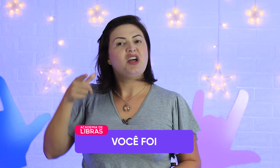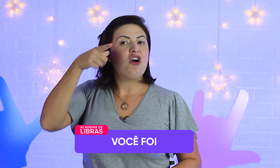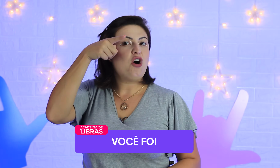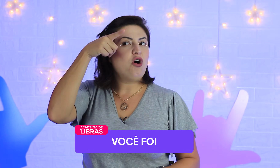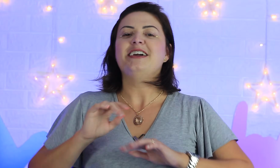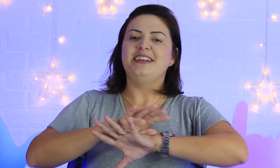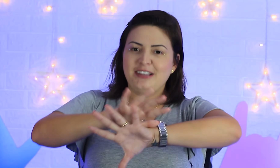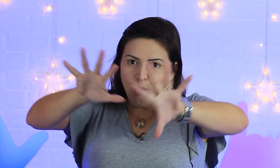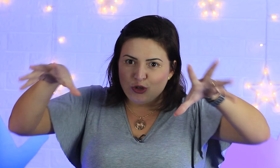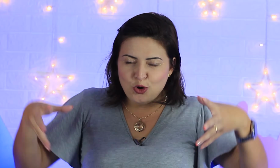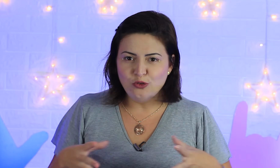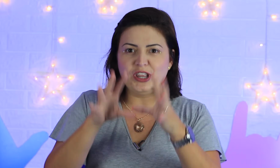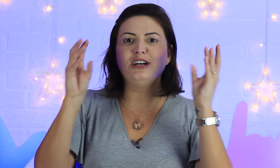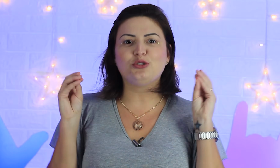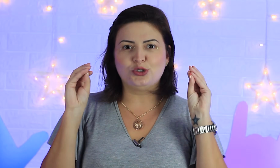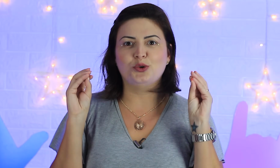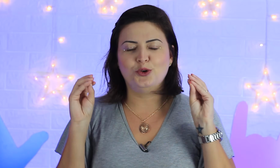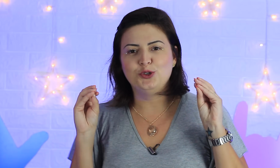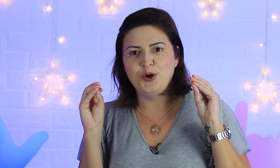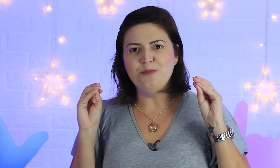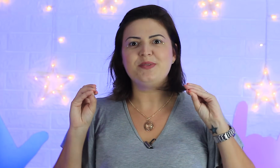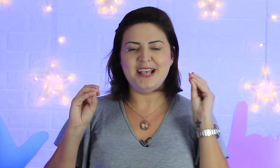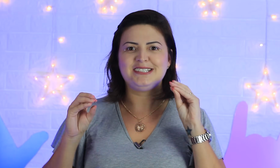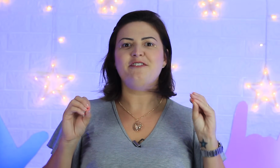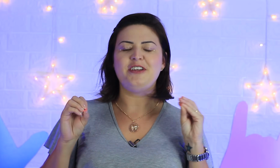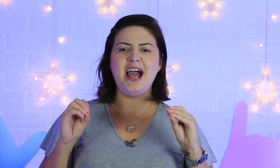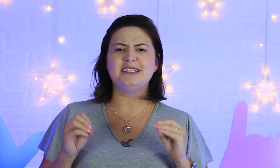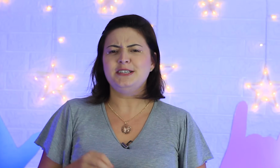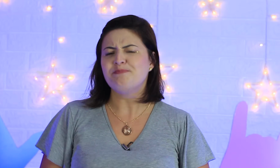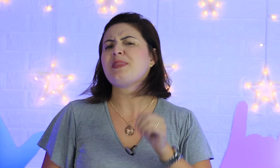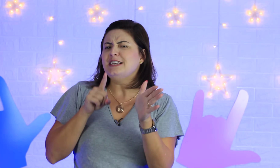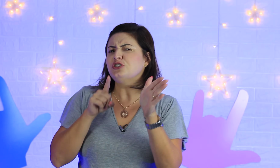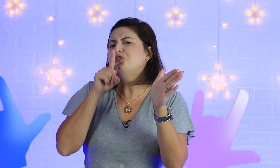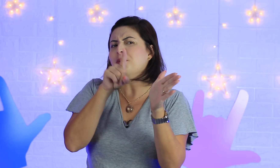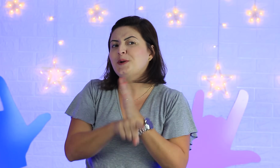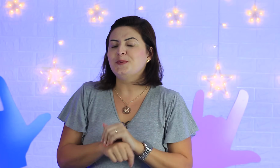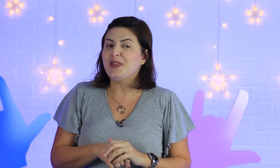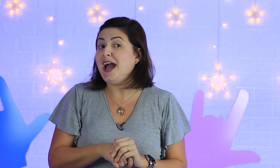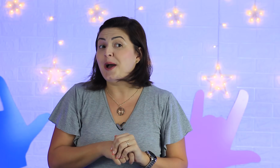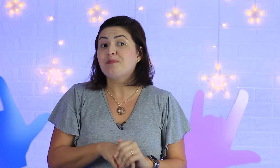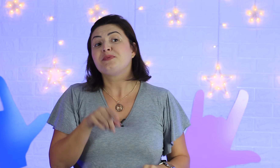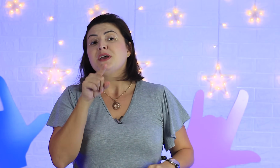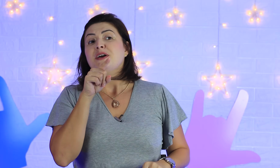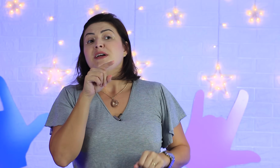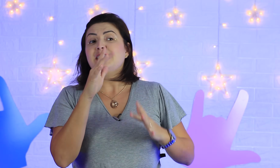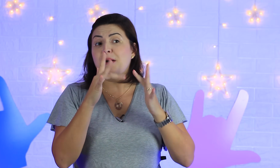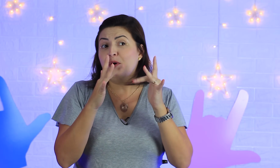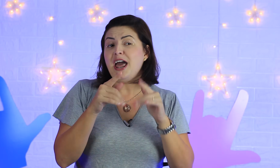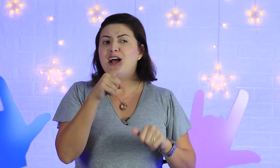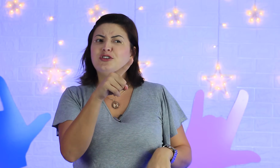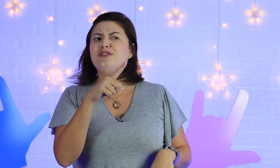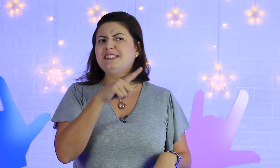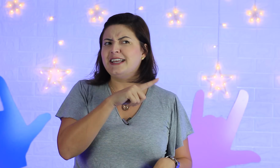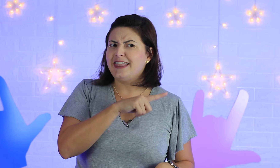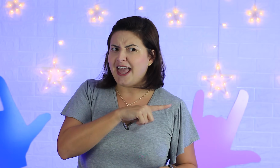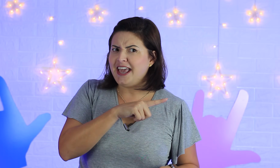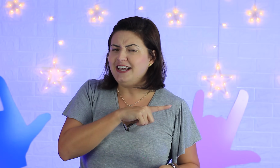Então, juntando tudo nessa frase, deixa eu te perguntar. Namorado, você tem?